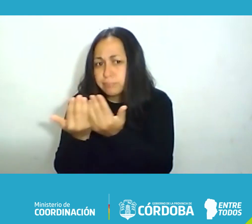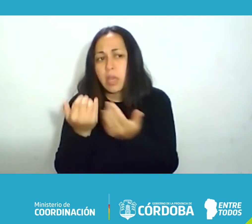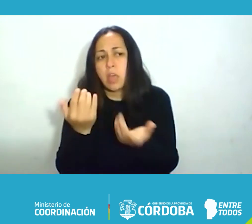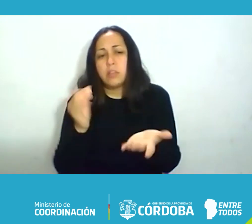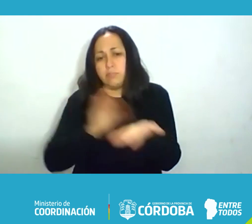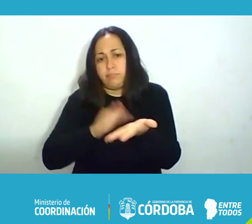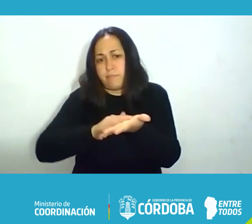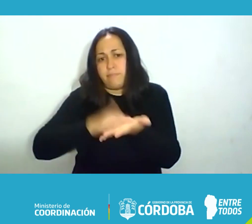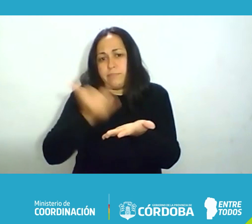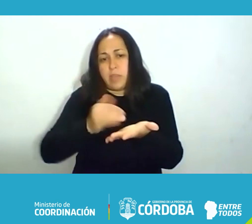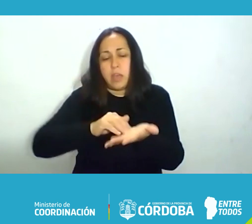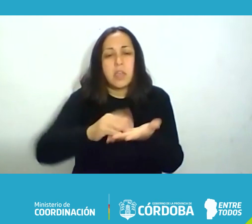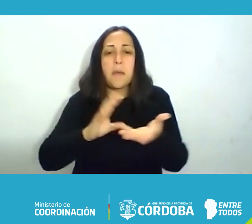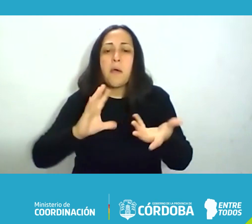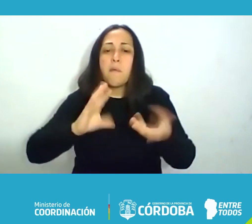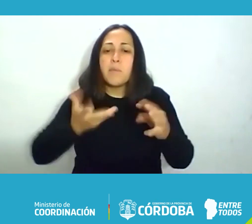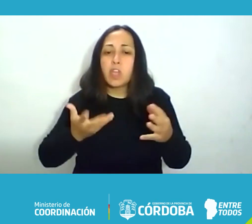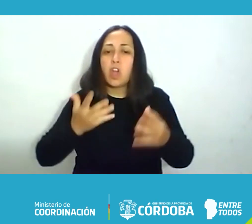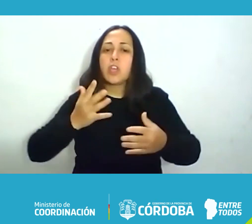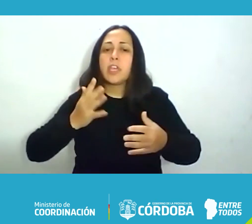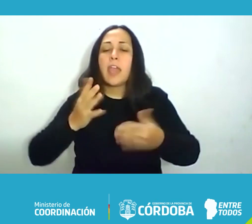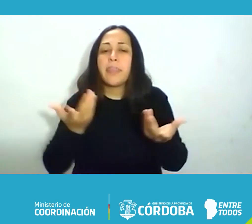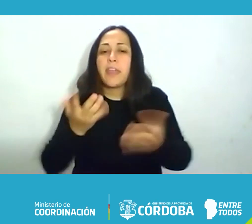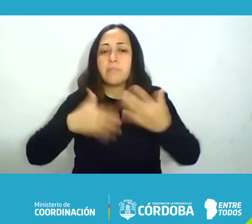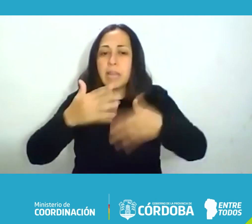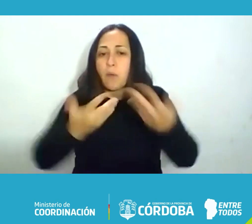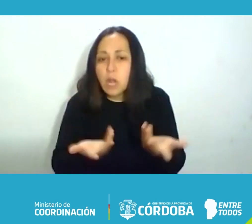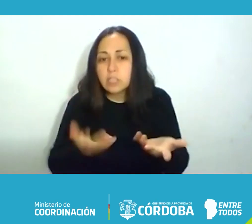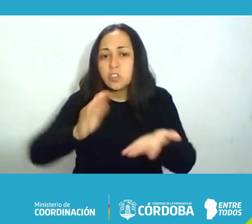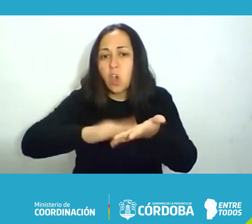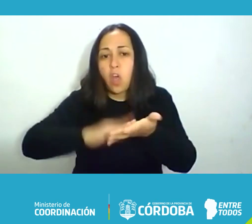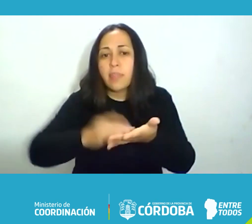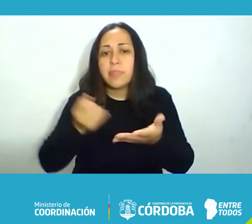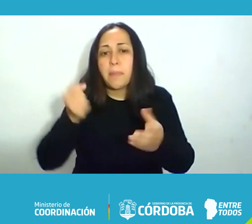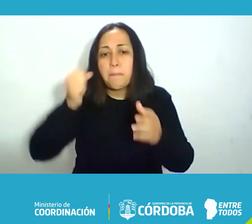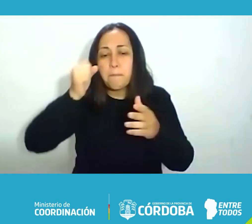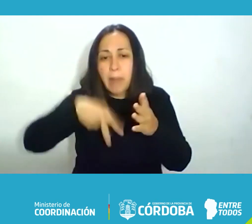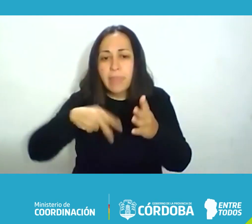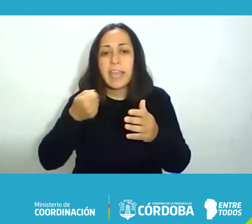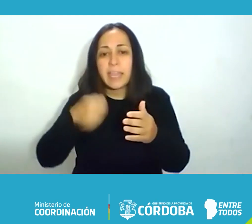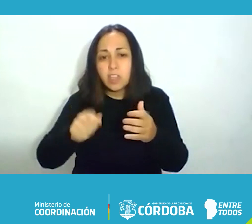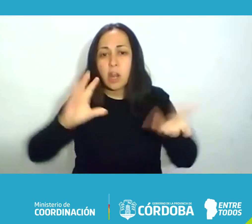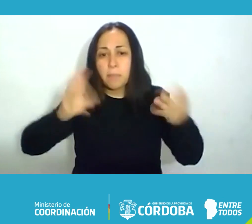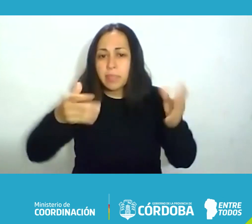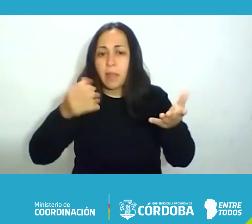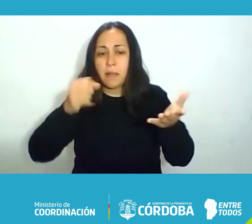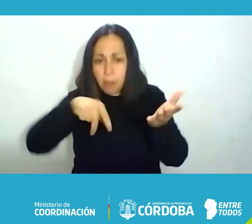las líneas de base. Se usó, manifiesta, la metodología de elaboración de matrices y luego la elaboración del plan de gestión ambiental.